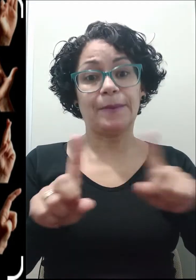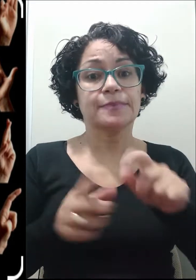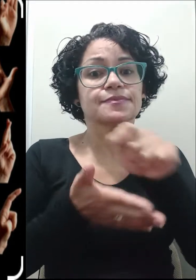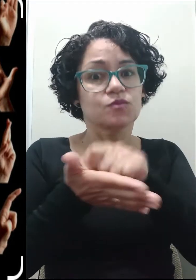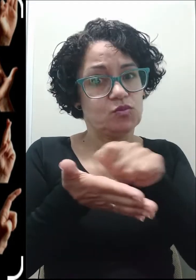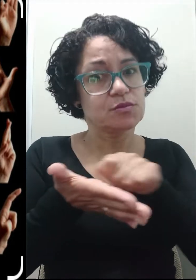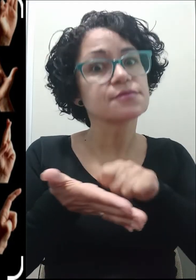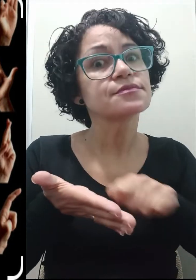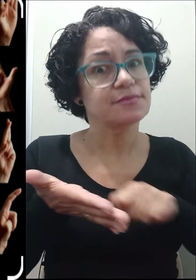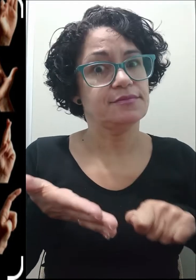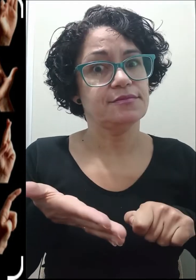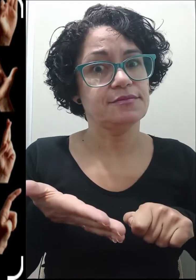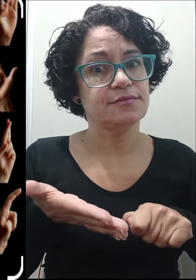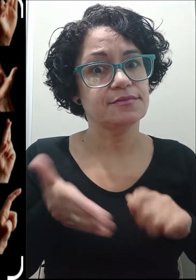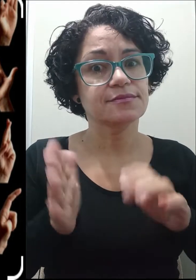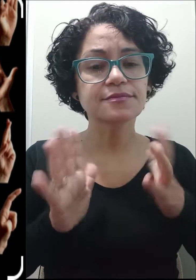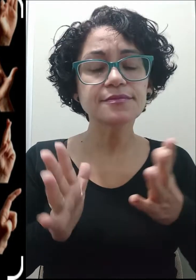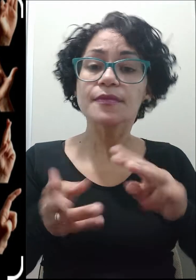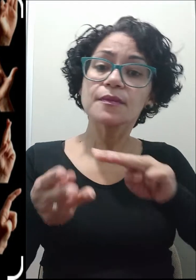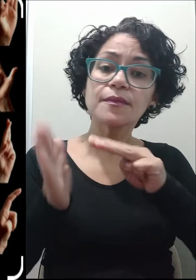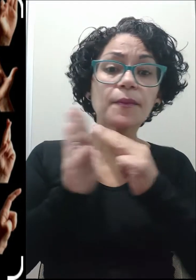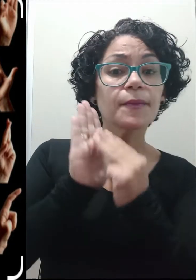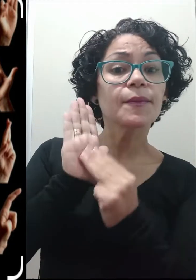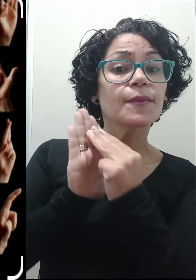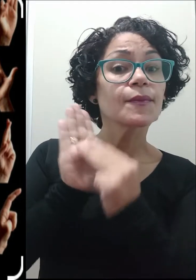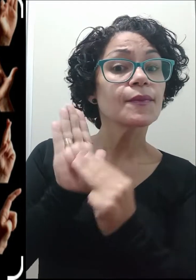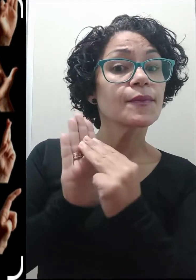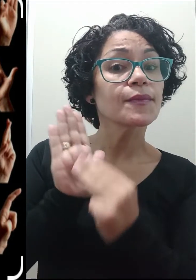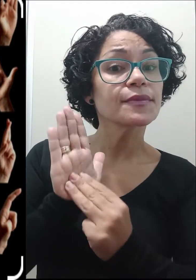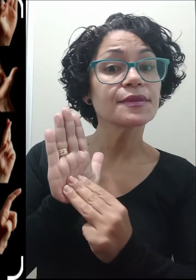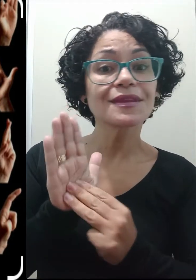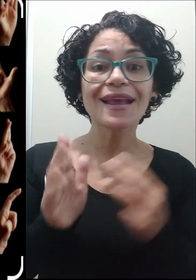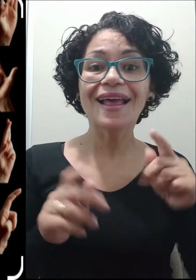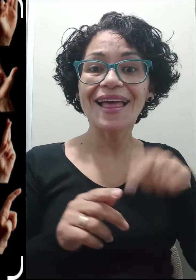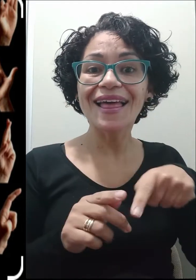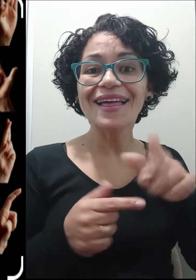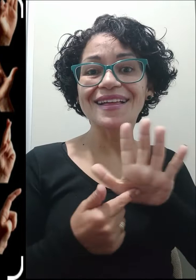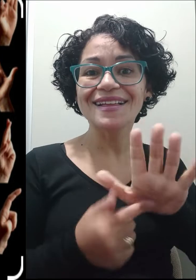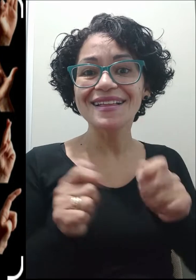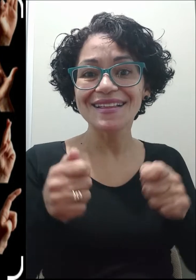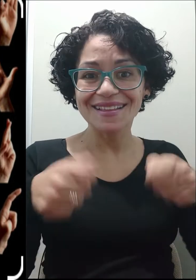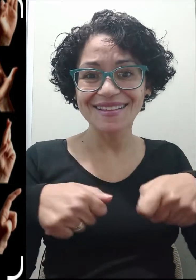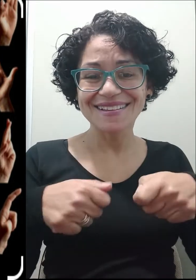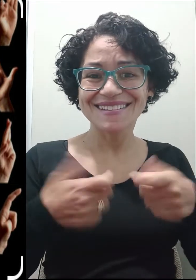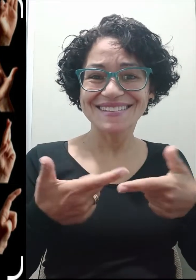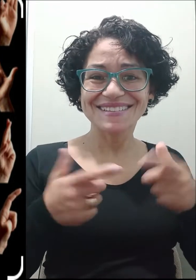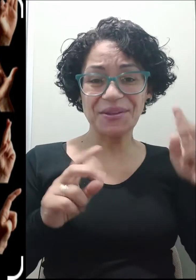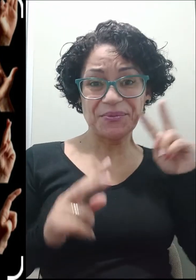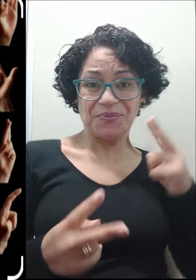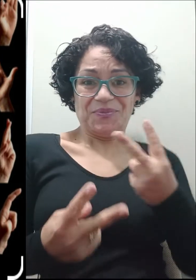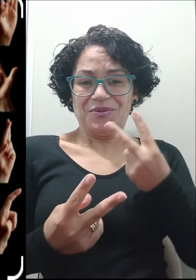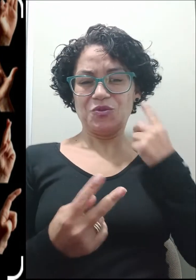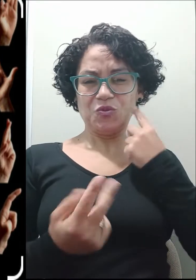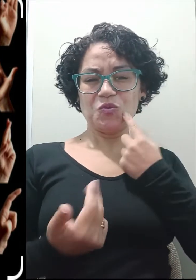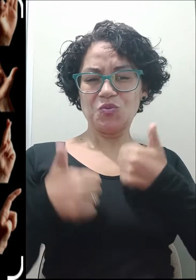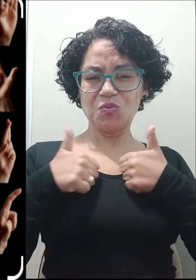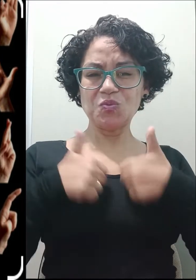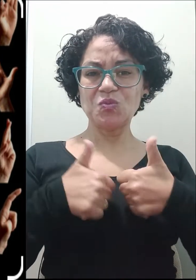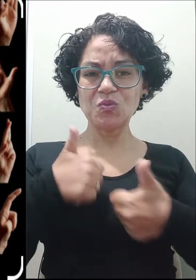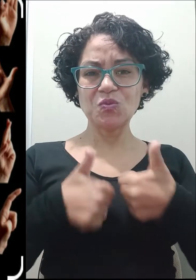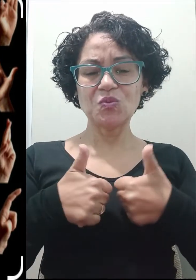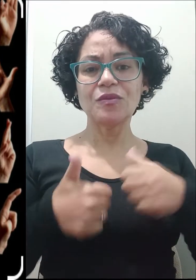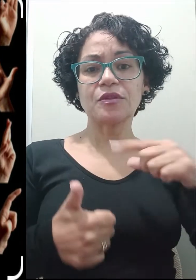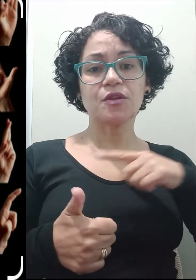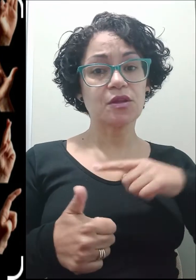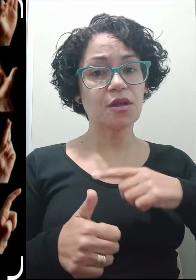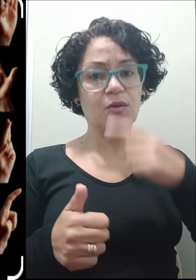modalidade escrita. Essa metodologia torna possível reconhecer o surdo quando a